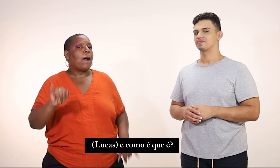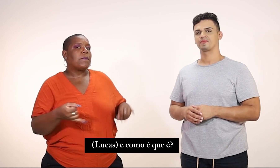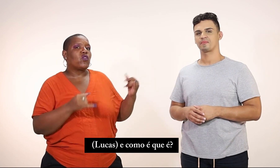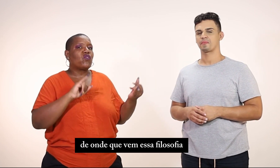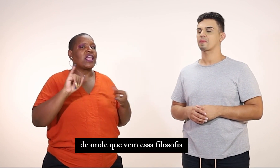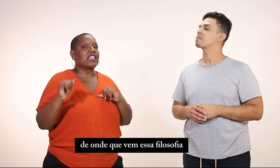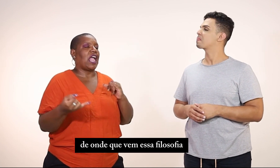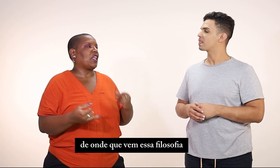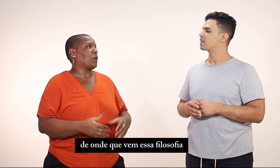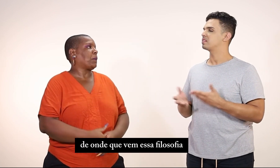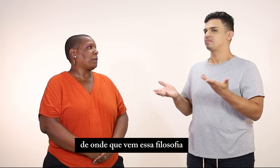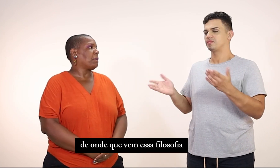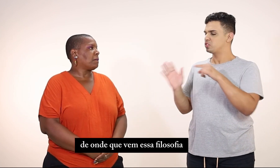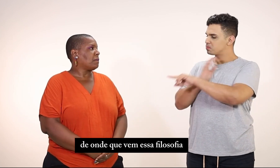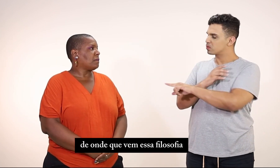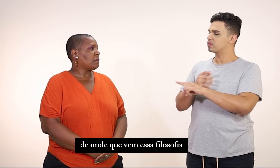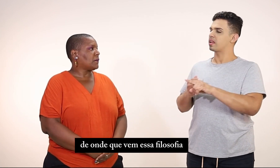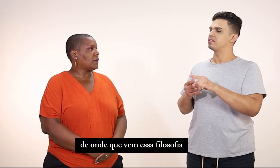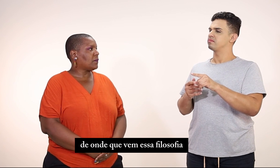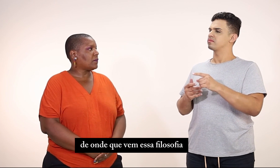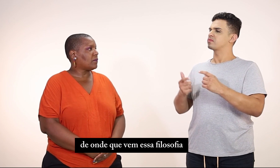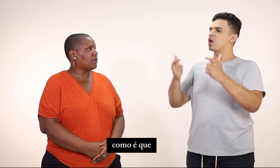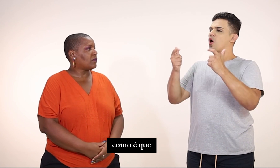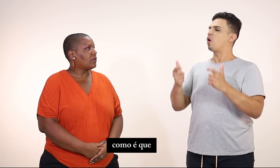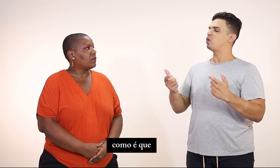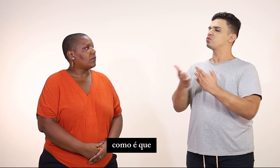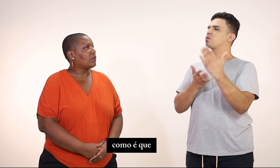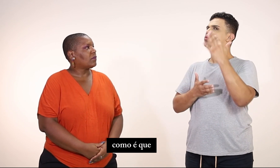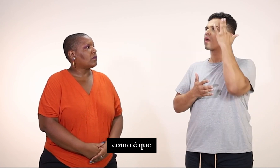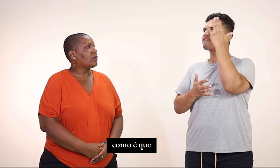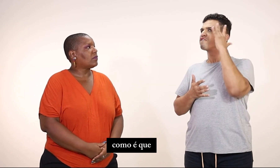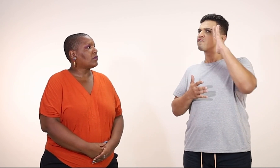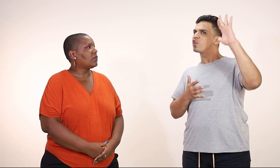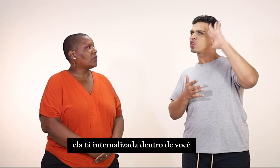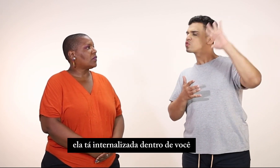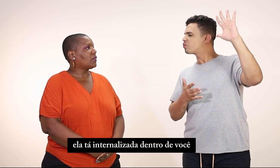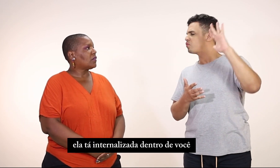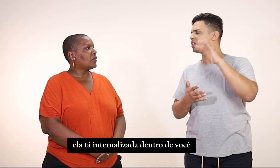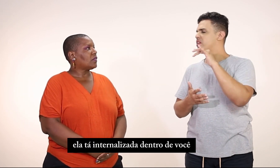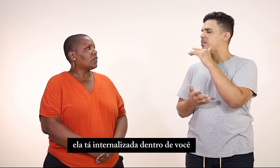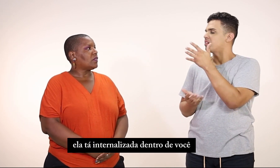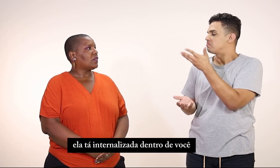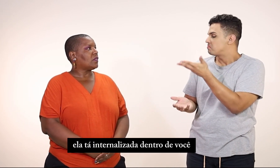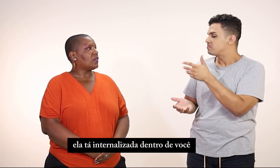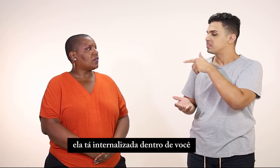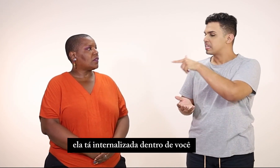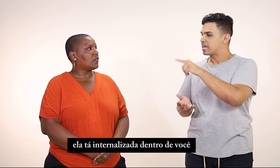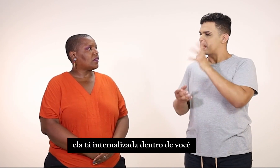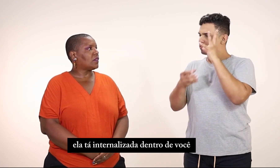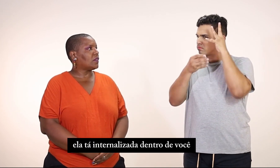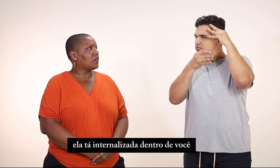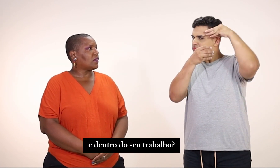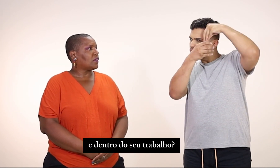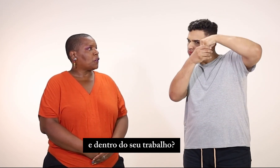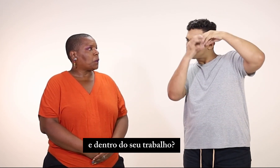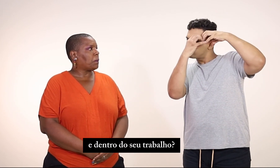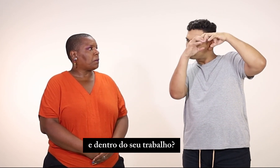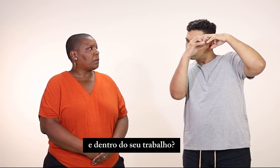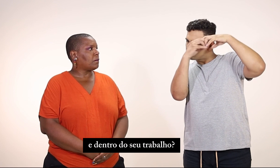é? De onde que vem essa filosofia? Como é que ela está internalizada dentro de você e dentro do seu trabalho?